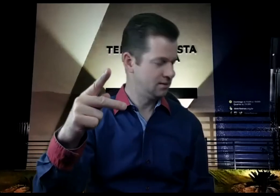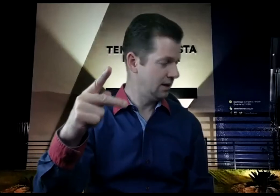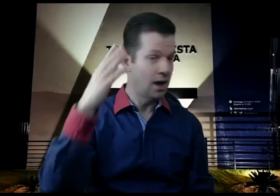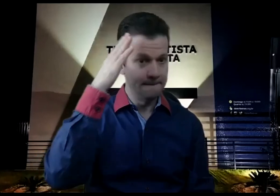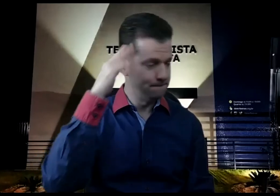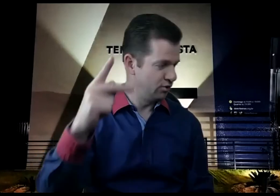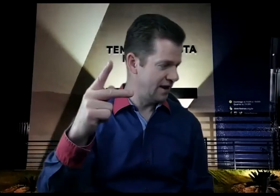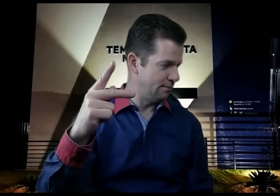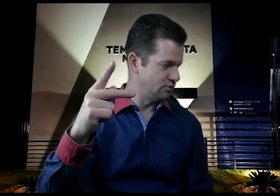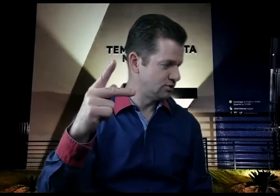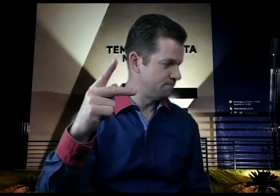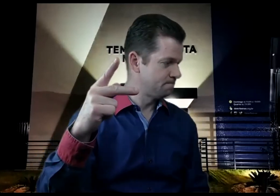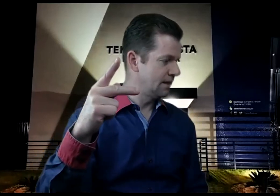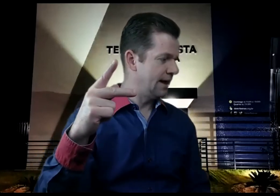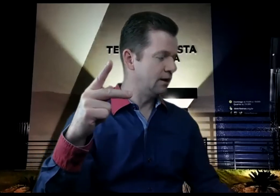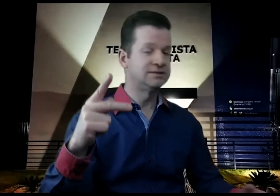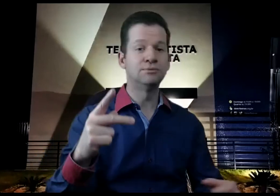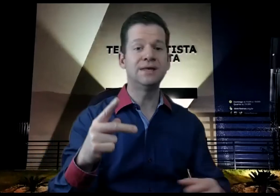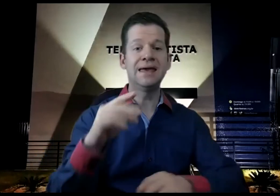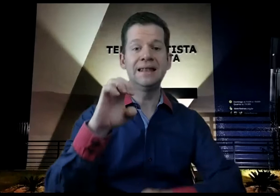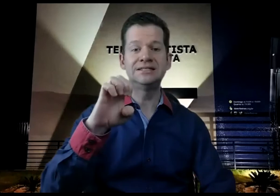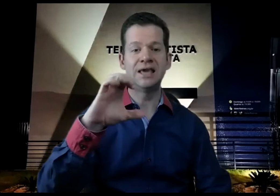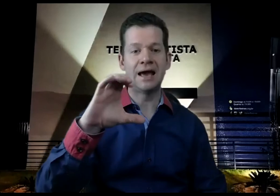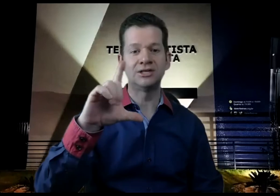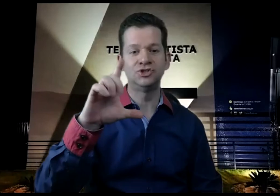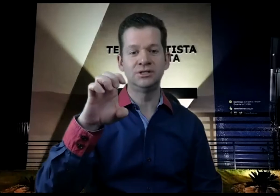Okay? Provérbios. Aí nós temos Eclesiastes.